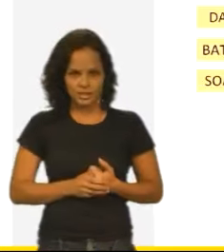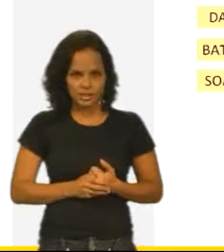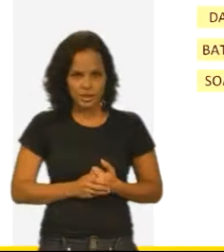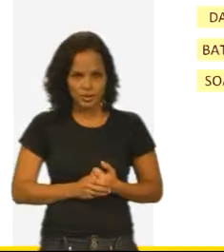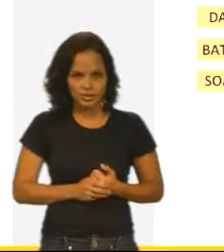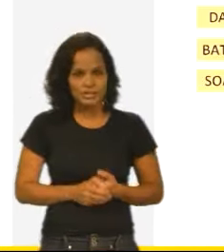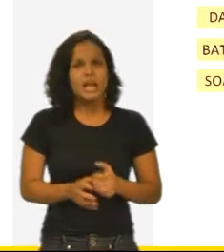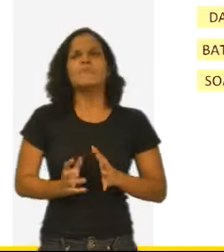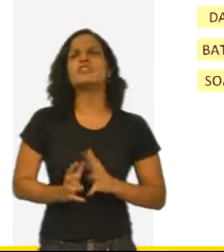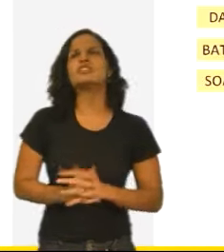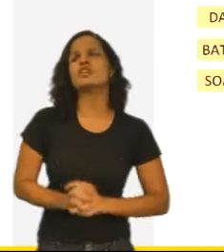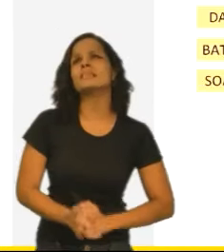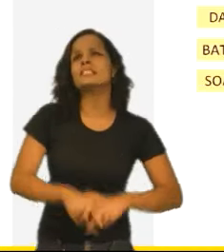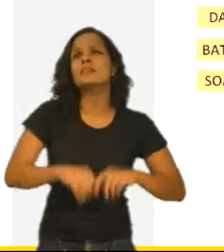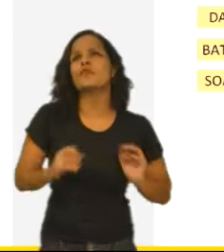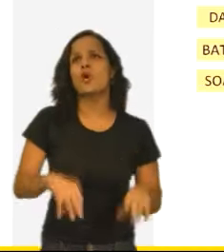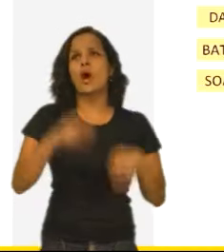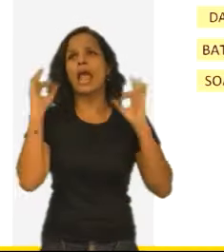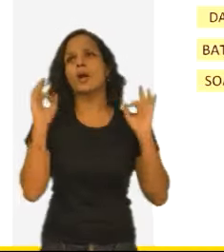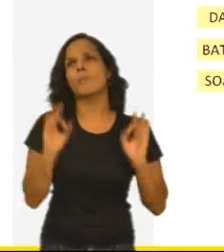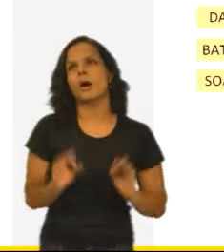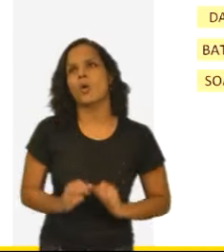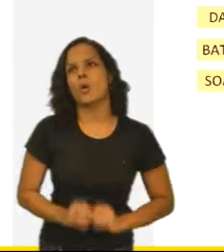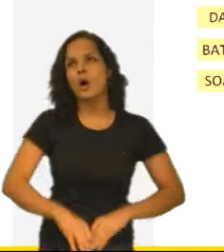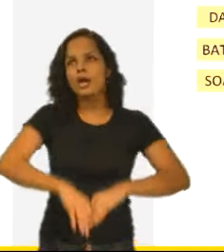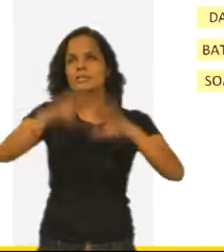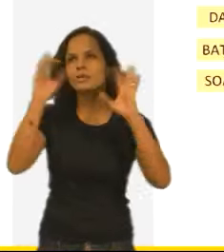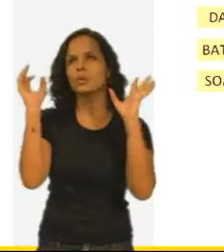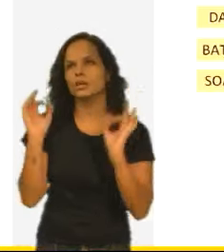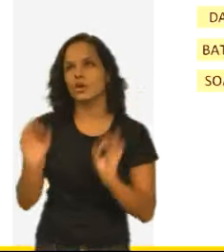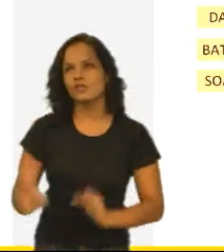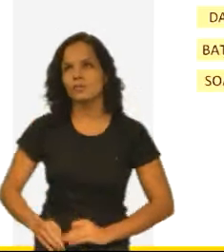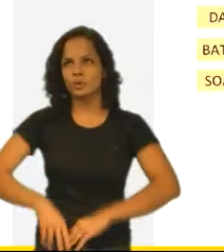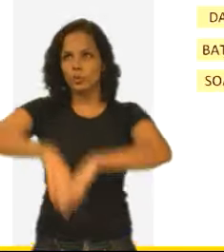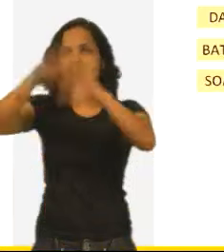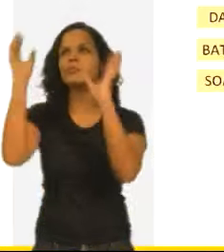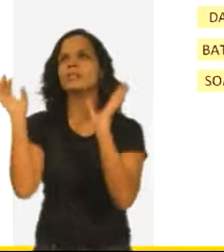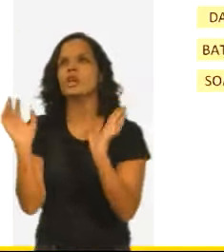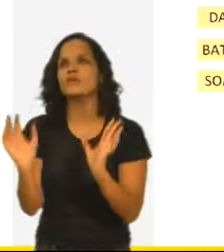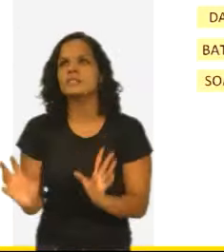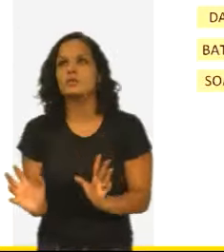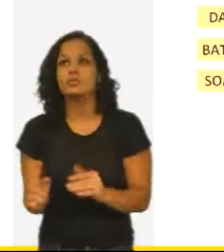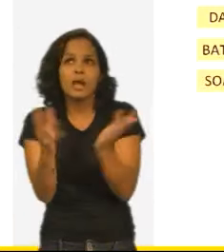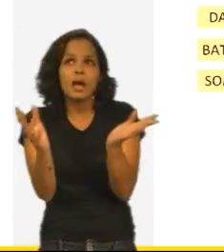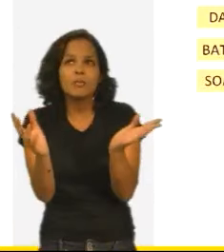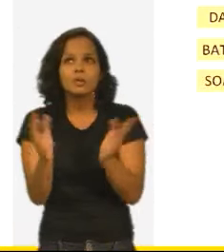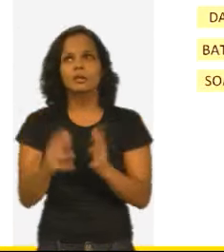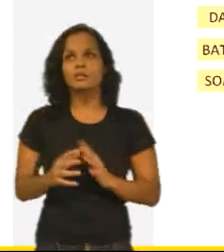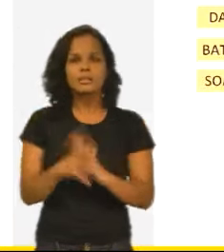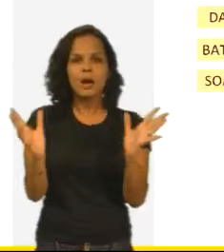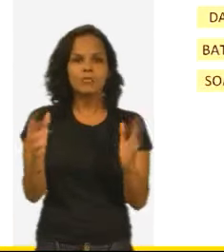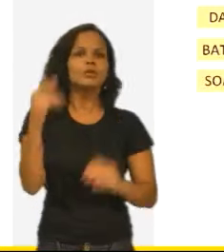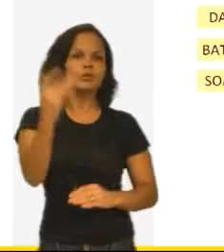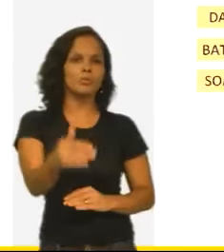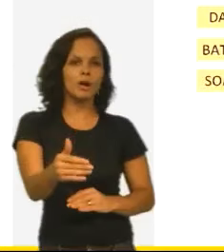13 horas. Professora, mas se for, é uma hora, 59 minutos, 59 segundos. Então, são